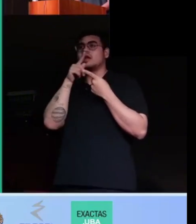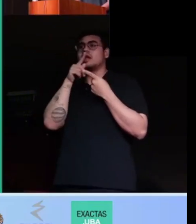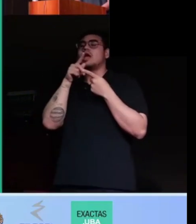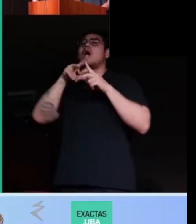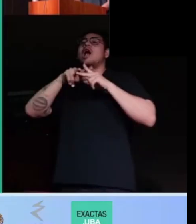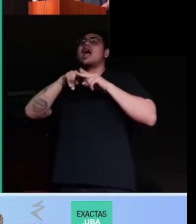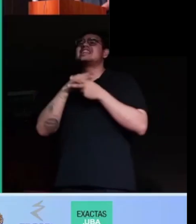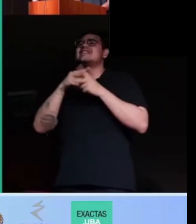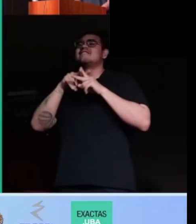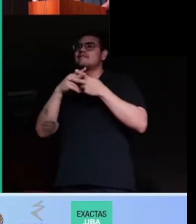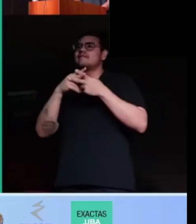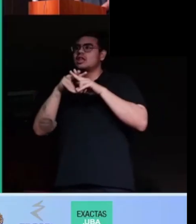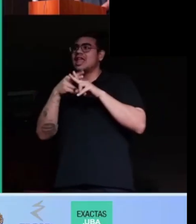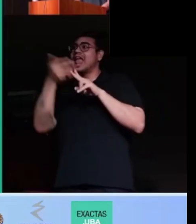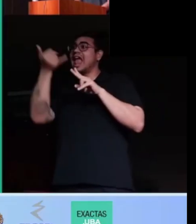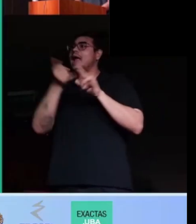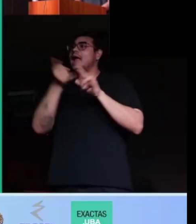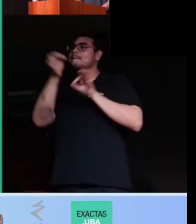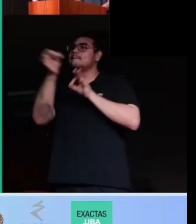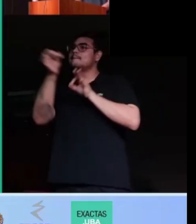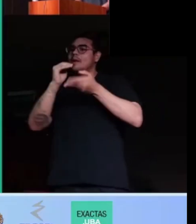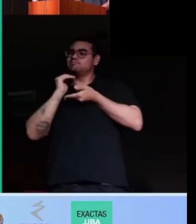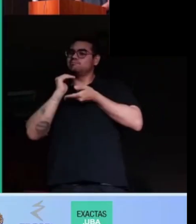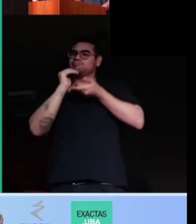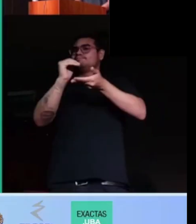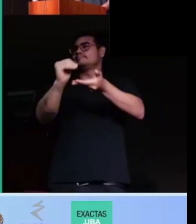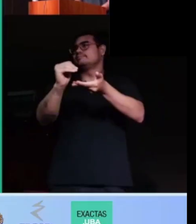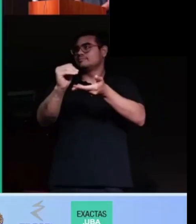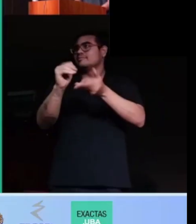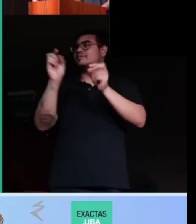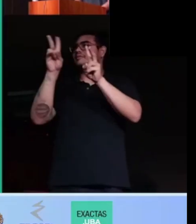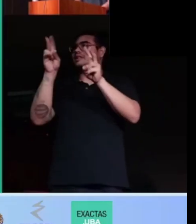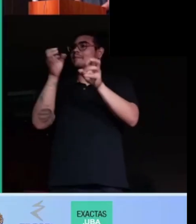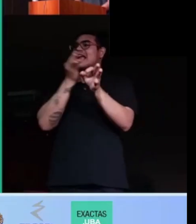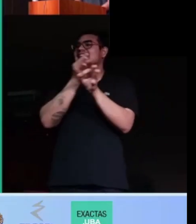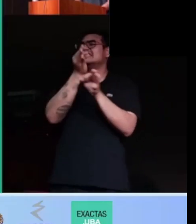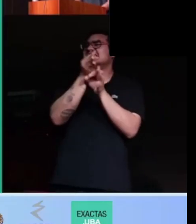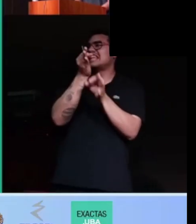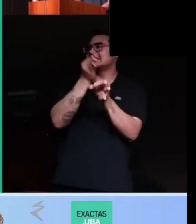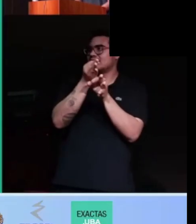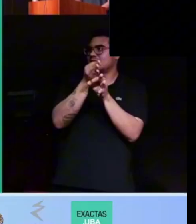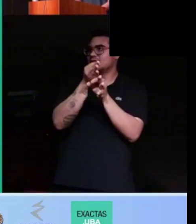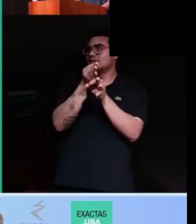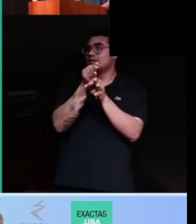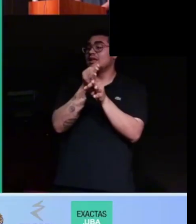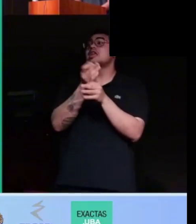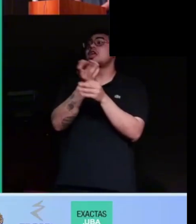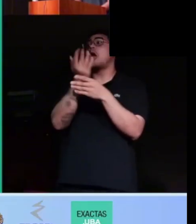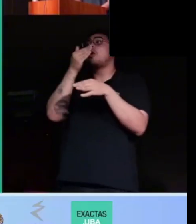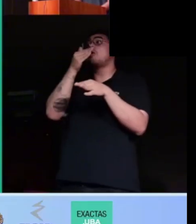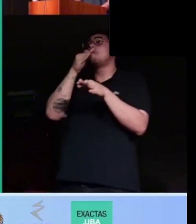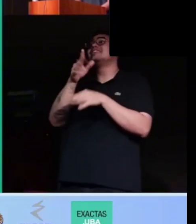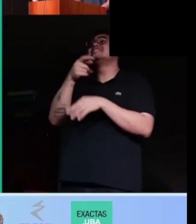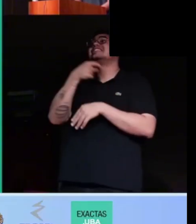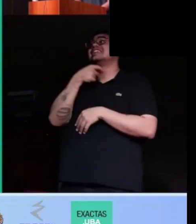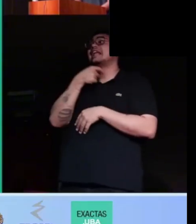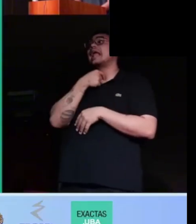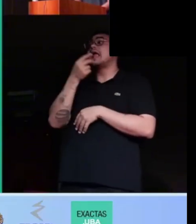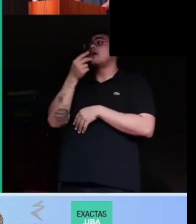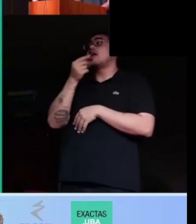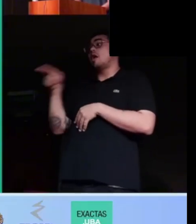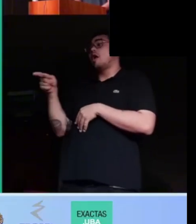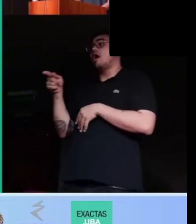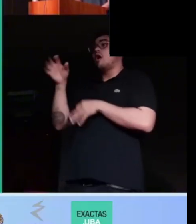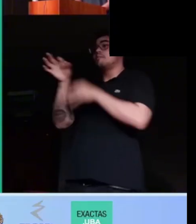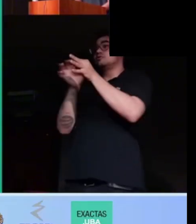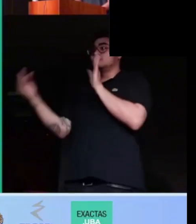tecnologías en educación o en enseñanza que te pueden ayudar a financiar tu proyecto. La UBA